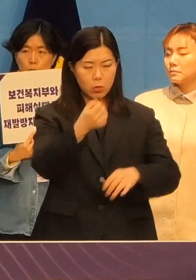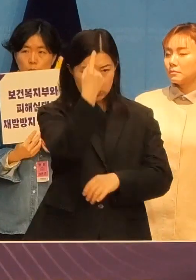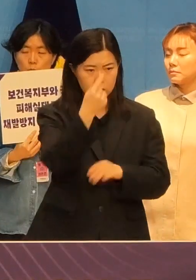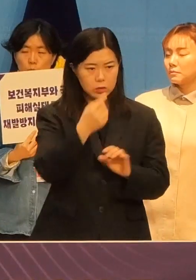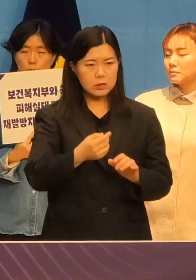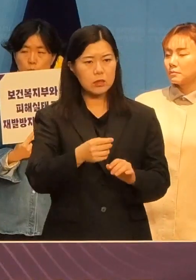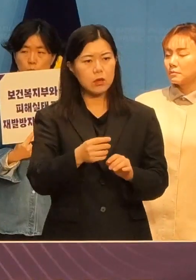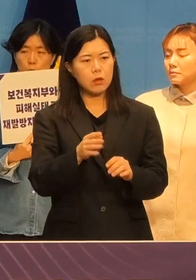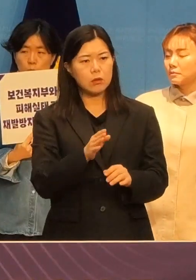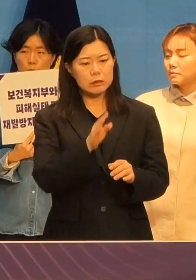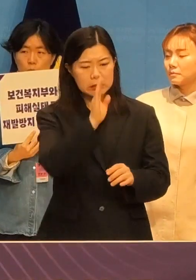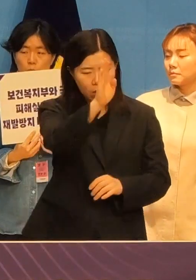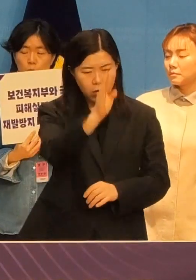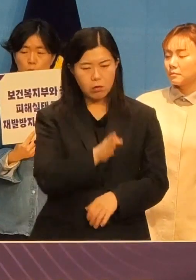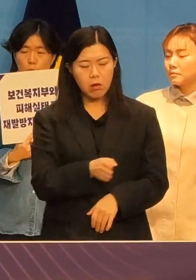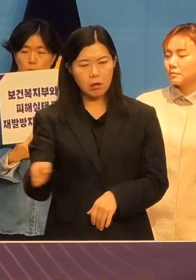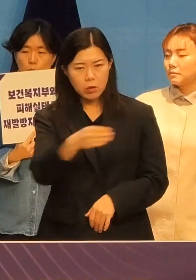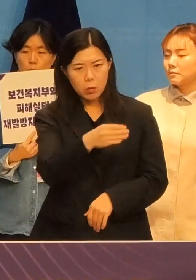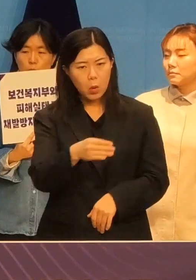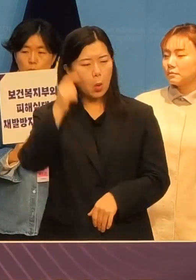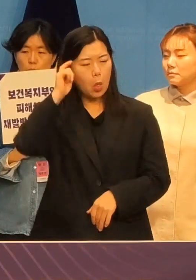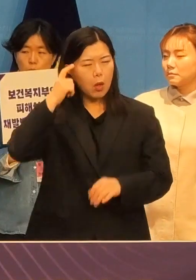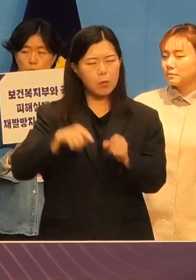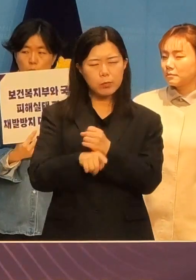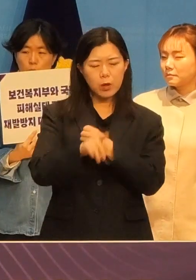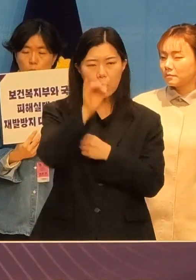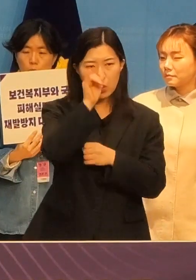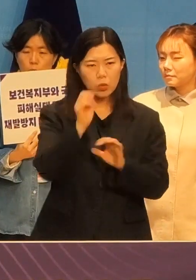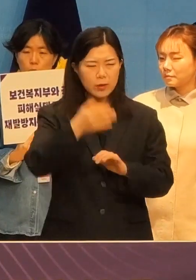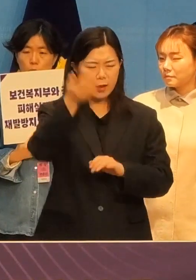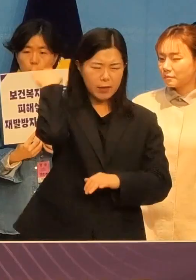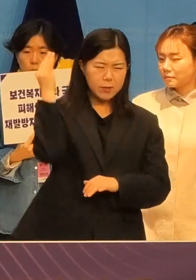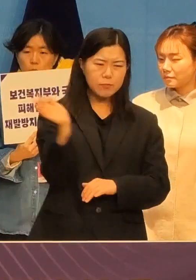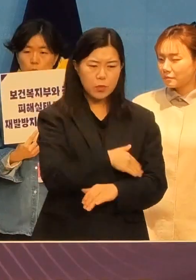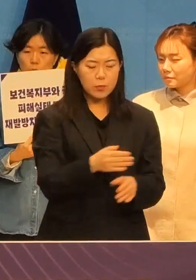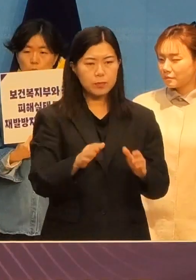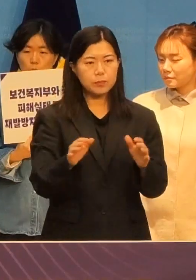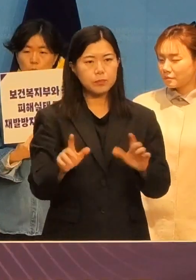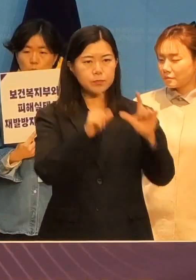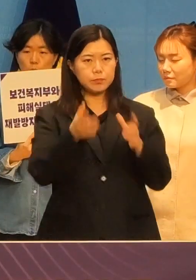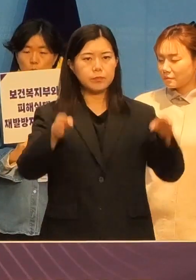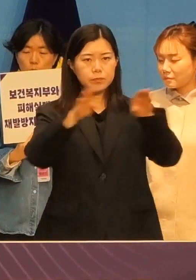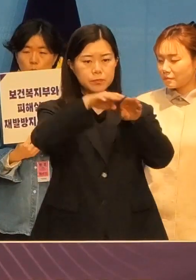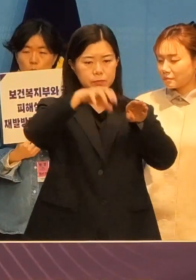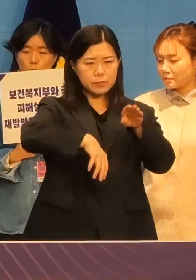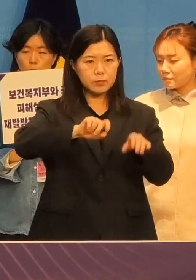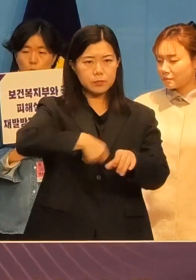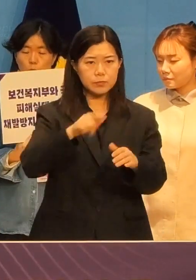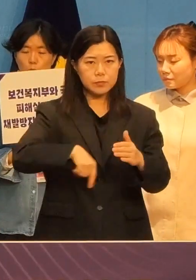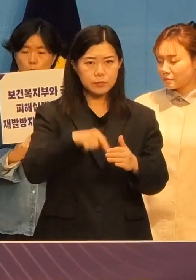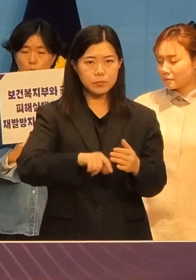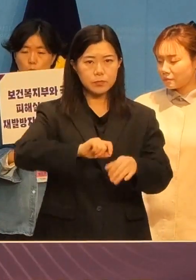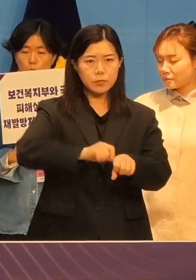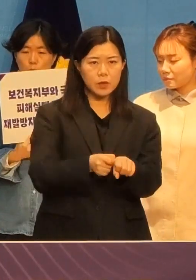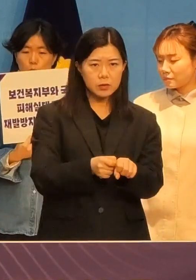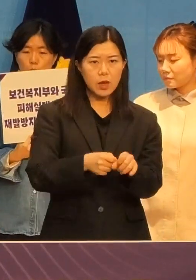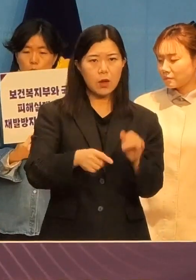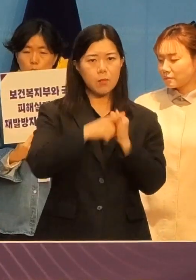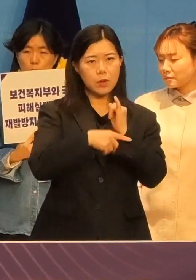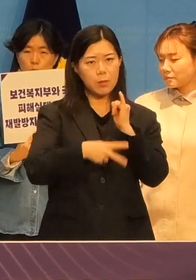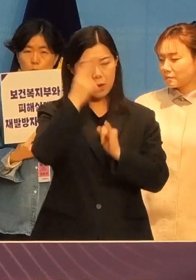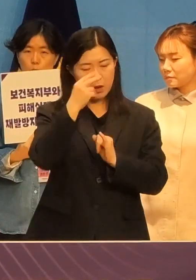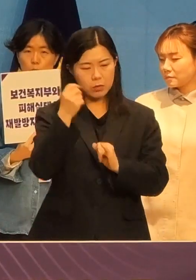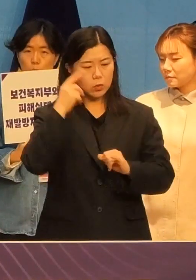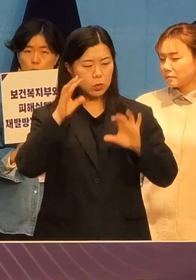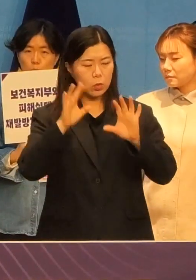직접적, 간접적으로 의도되었고 오랫동안 실행되어 온 거주시설에서의 강제 피임시술, 강제 입양, 본인 동의